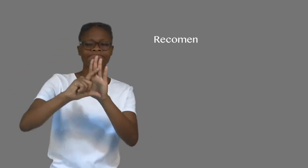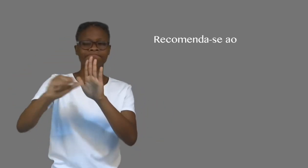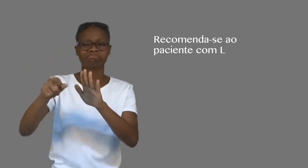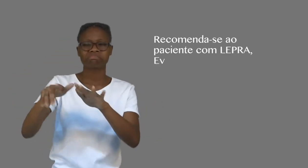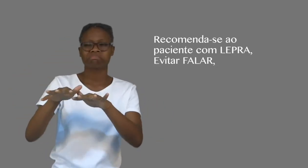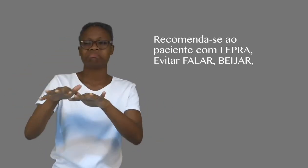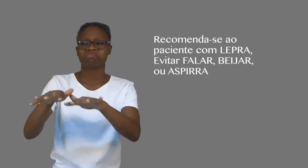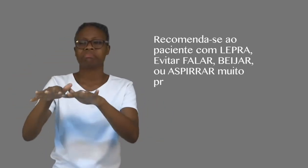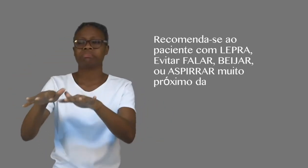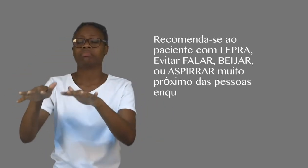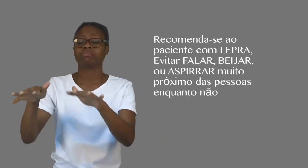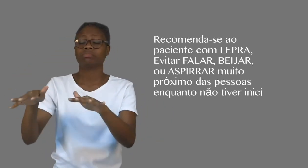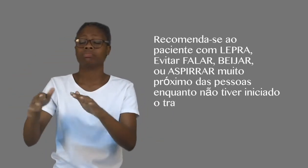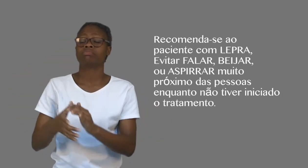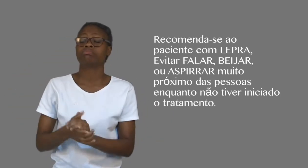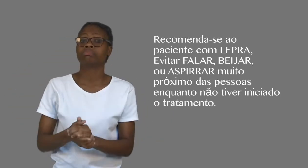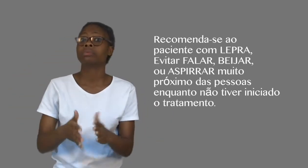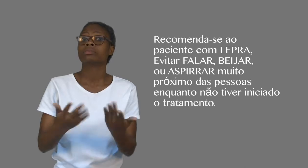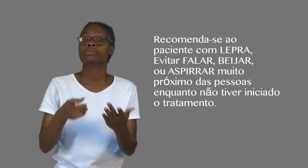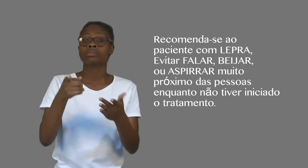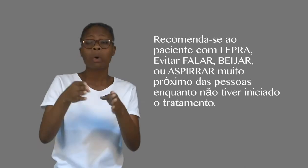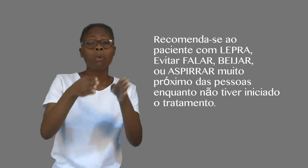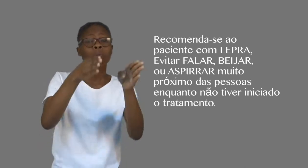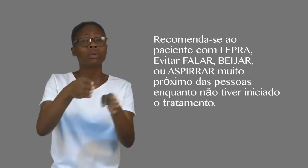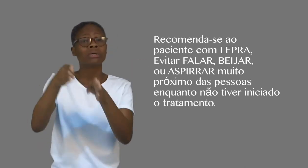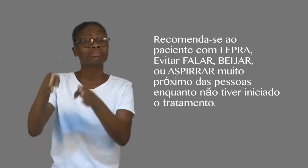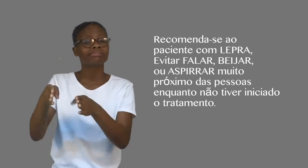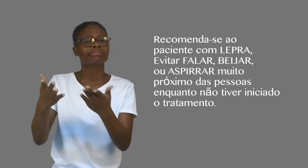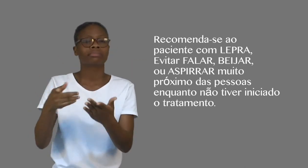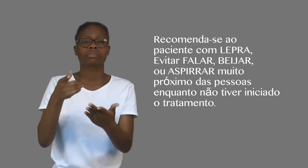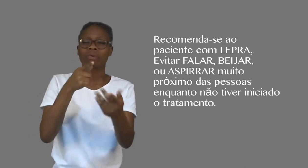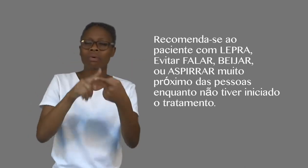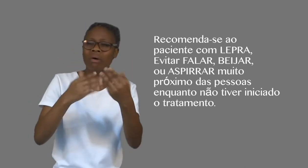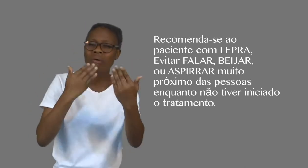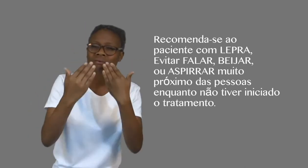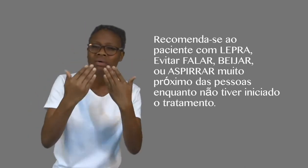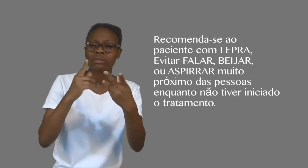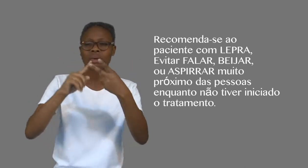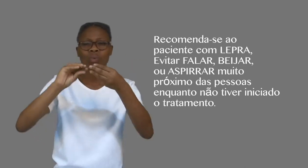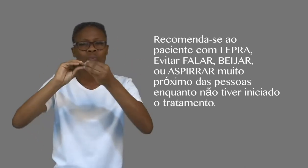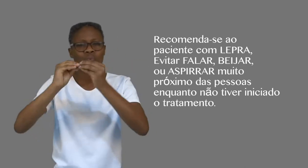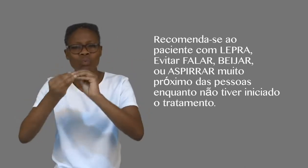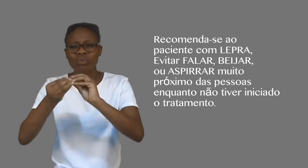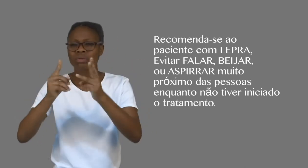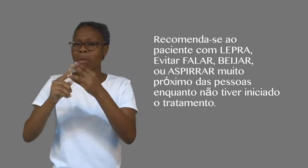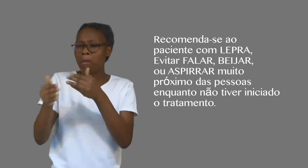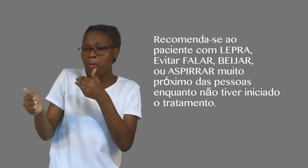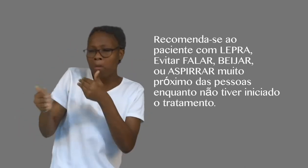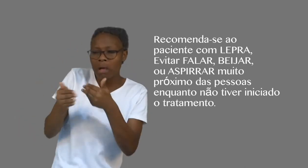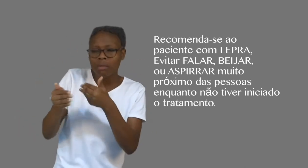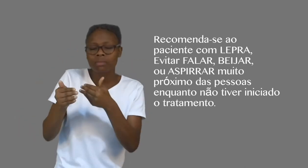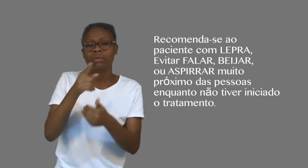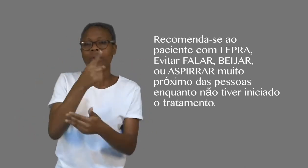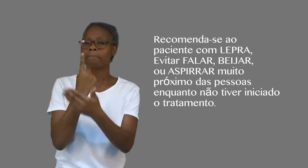que o paciente com lepra evite falar, beijar ou expirar muito perto de outras pessoas, enquanto